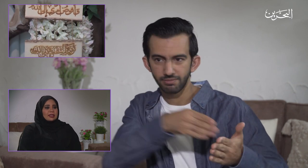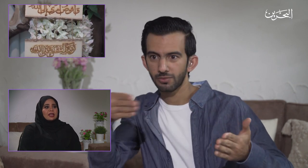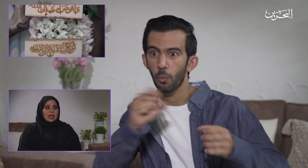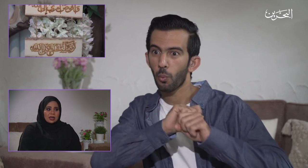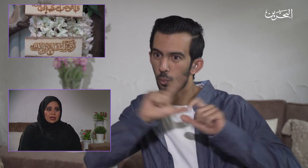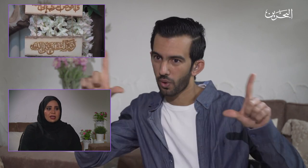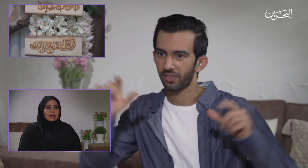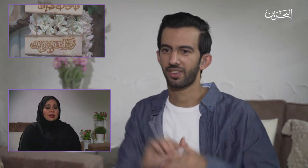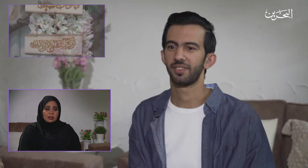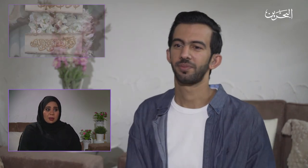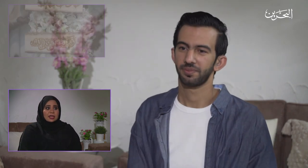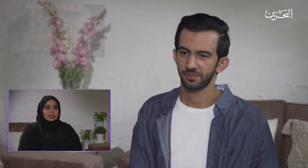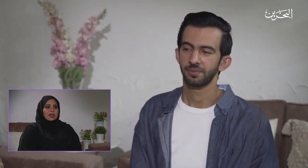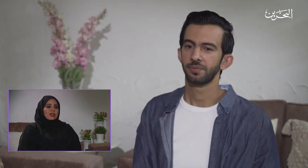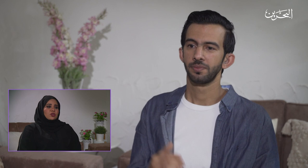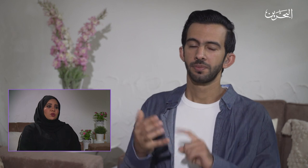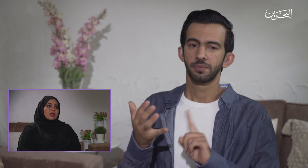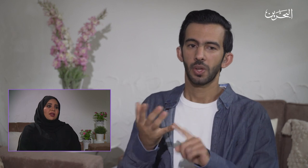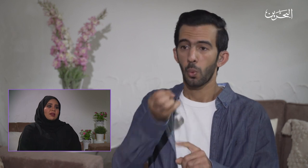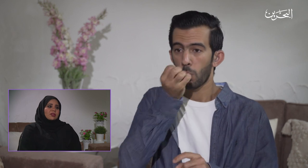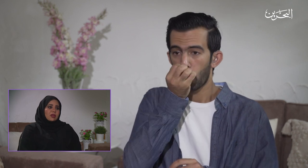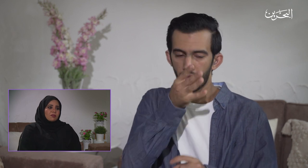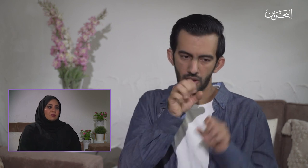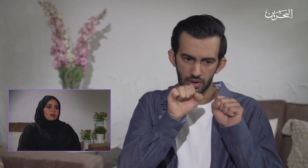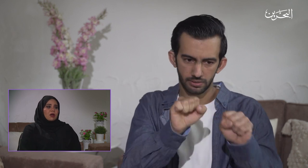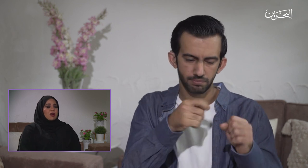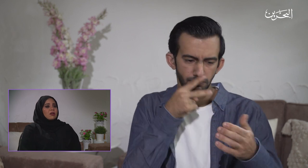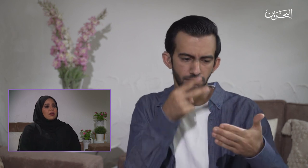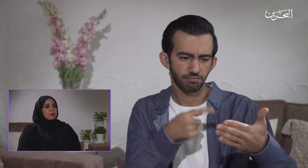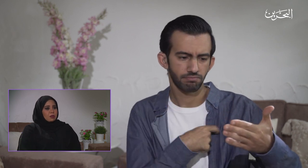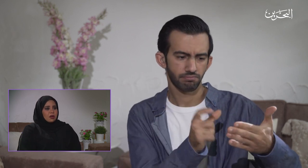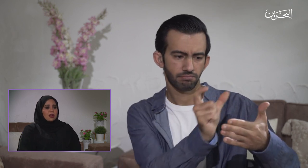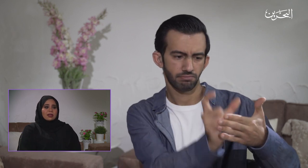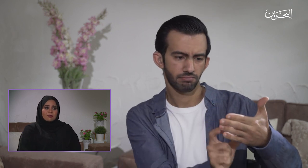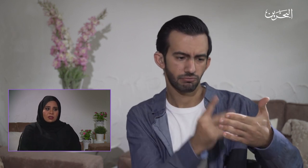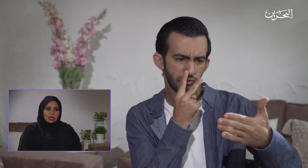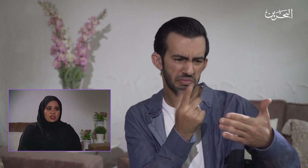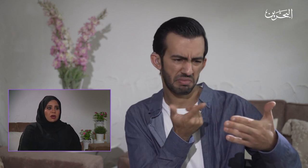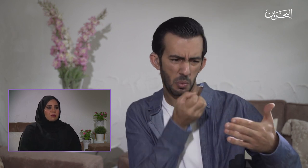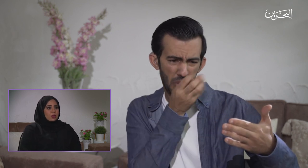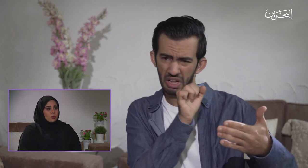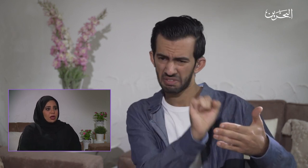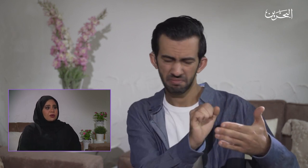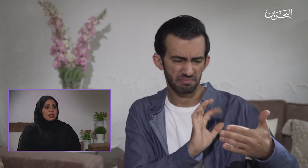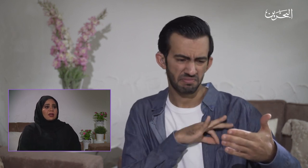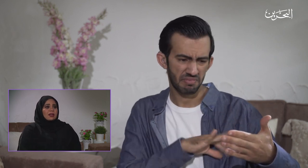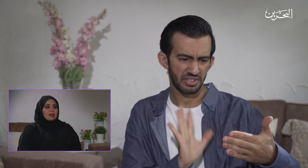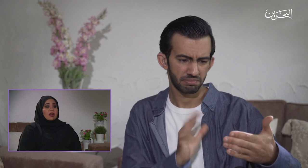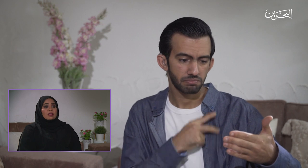يعني على الاطباع ليزر على الجلود، فصار في ابتكار مثل ما قال انه في اشكال مثل ورد،